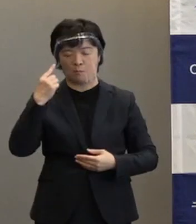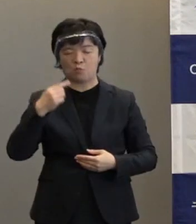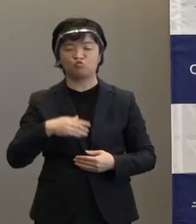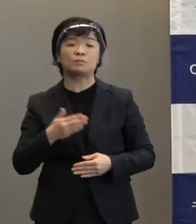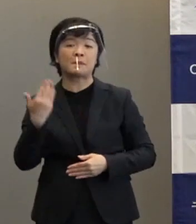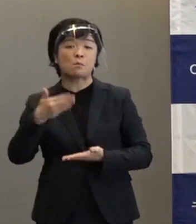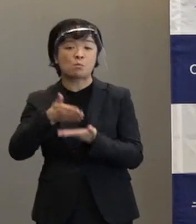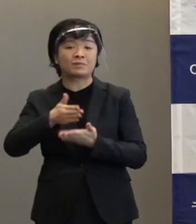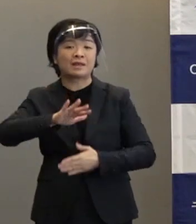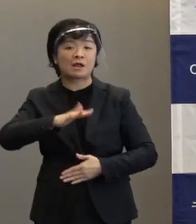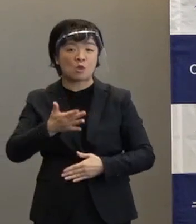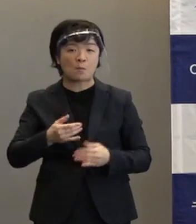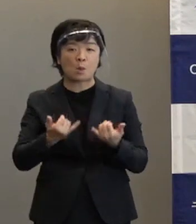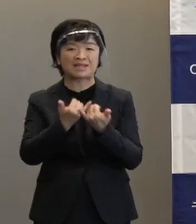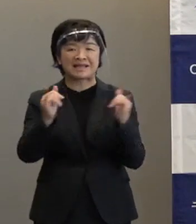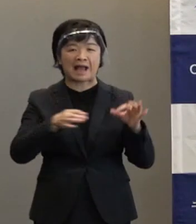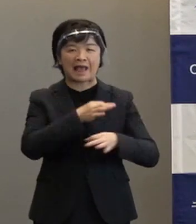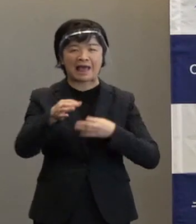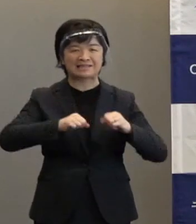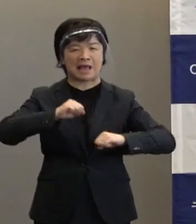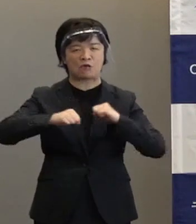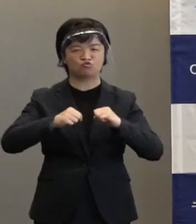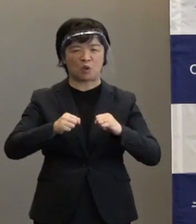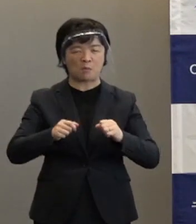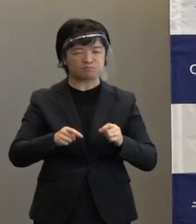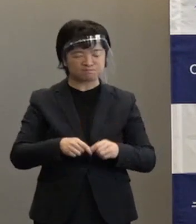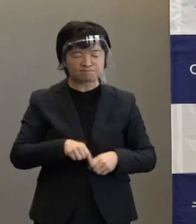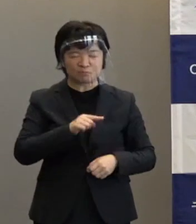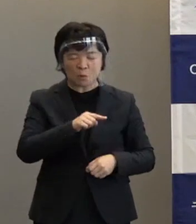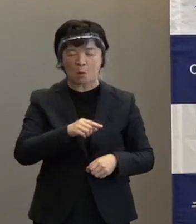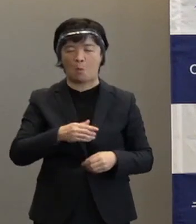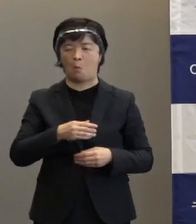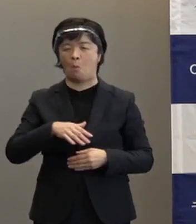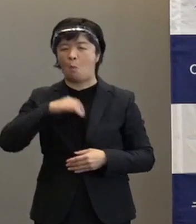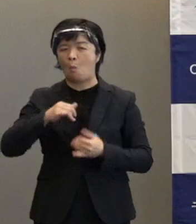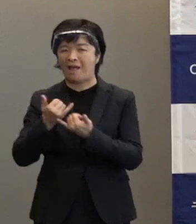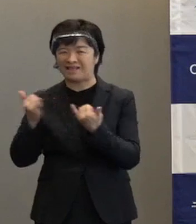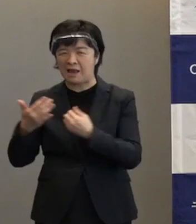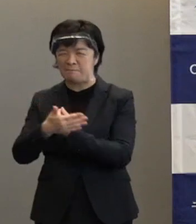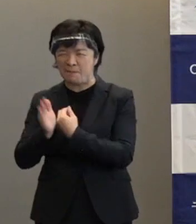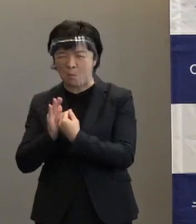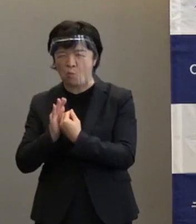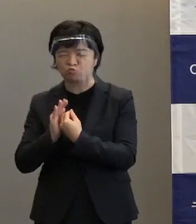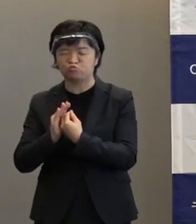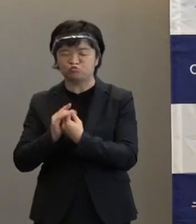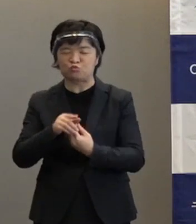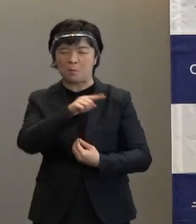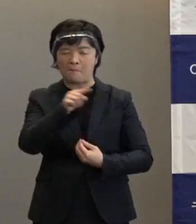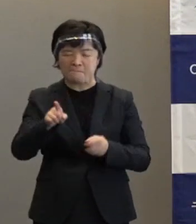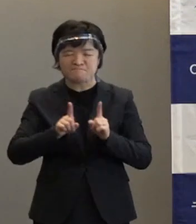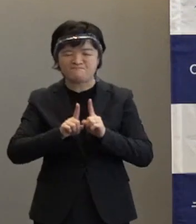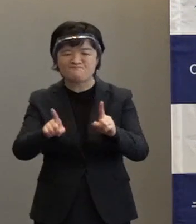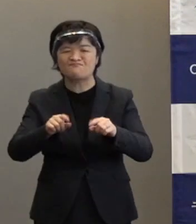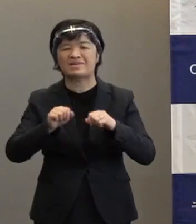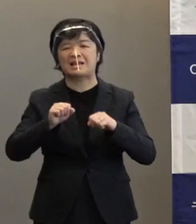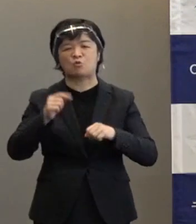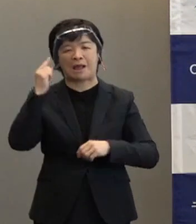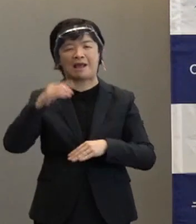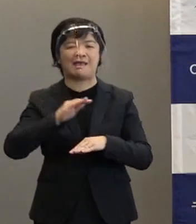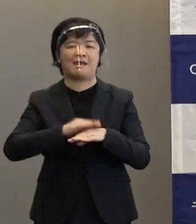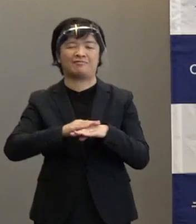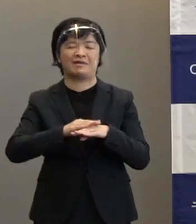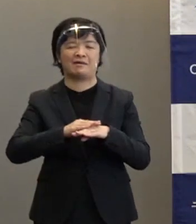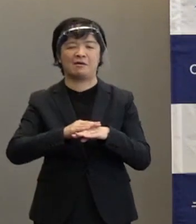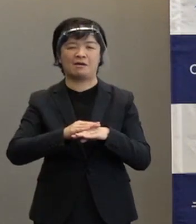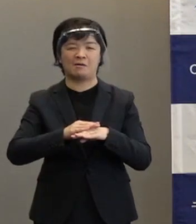り、社会経済活動を維持しながら、高齢者等を守ることに重点を置いた感染対策を講じる、この考え方の中でですね、あの